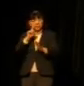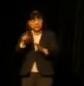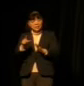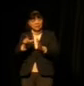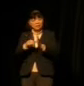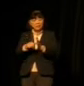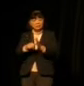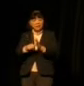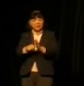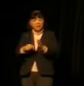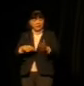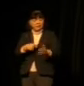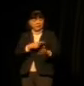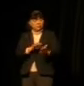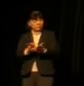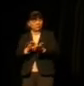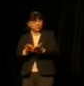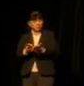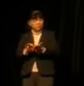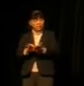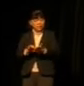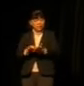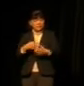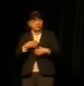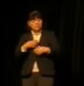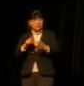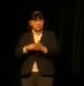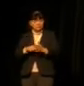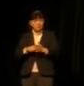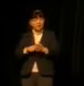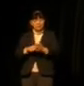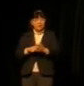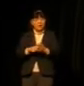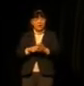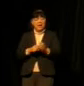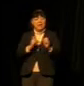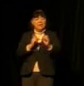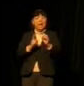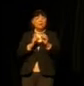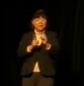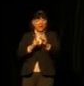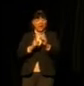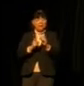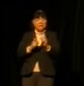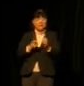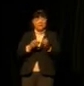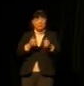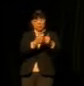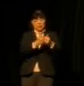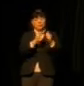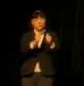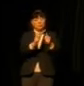心配であればスクールカウンセラーやかかりつけの医師や専門家に、ね、相談し対処するようにしました。